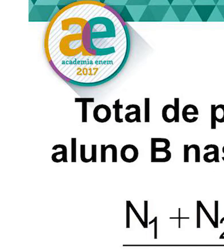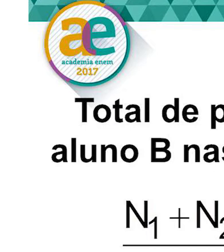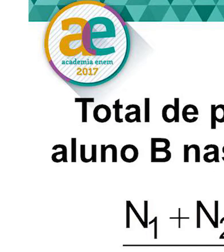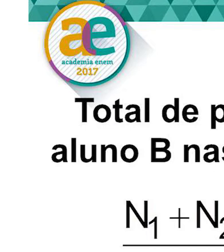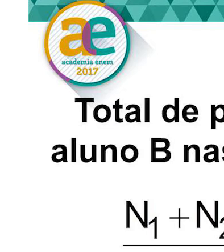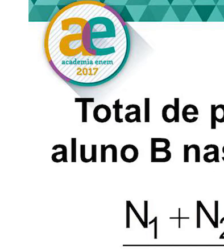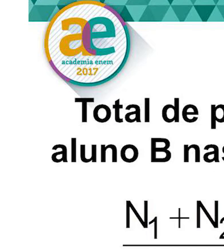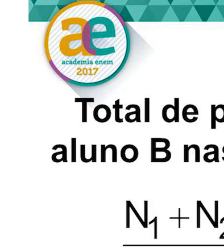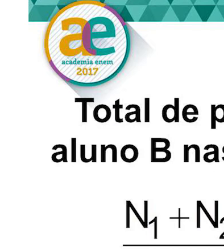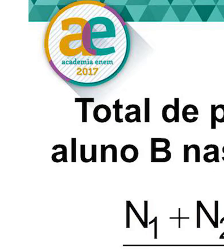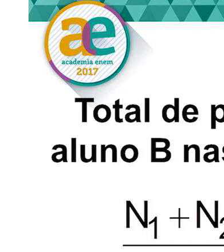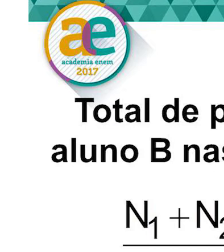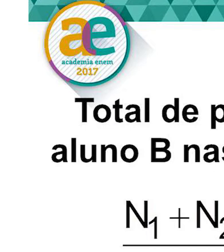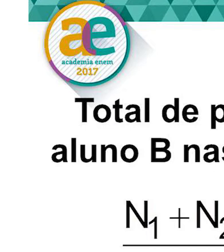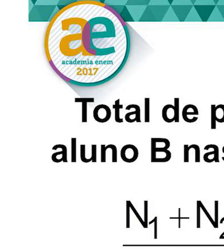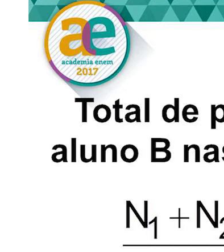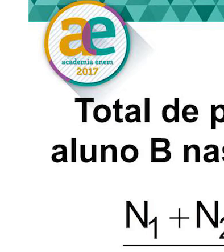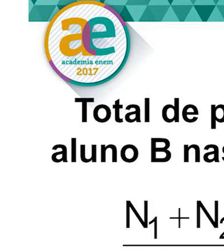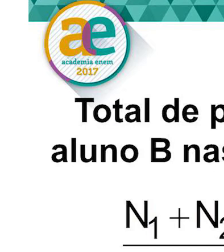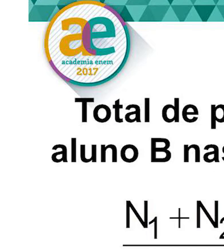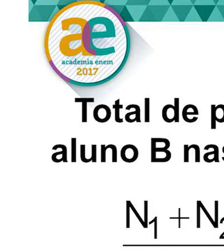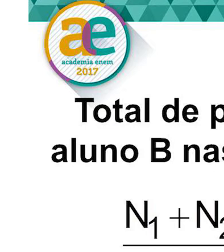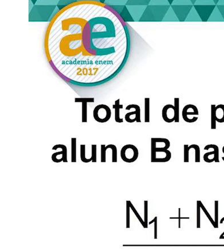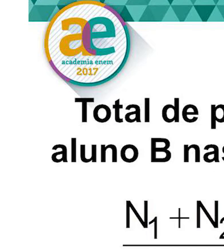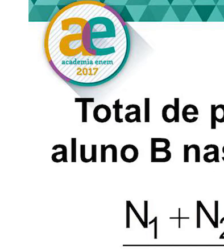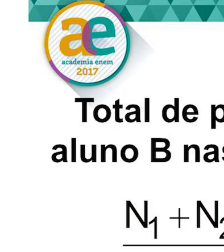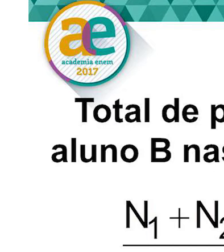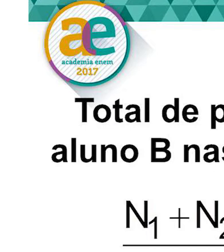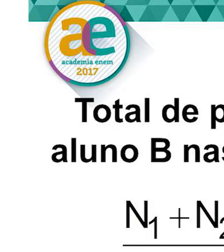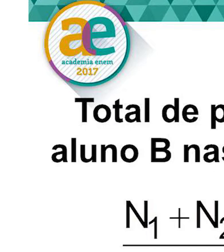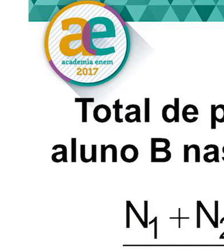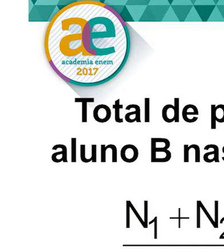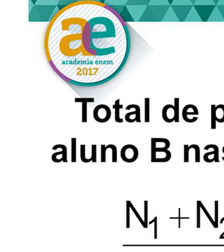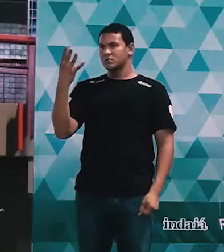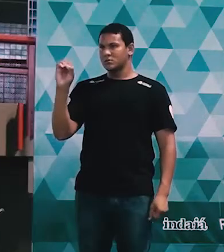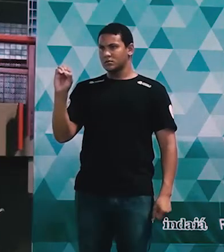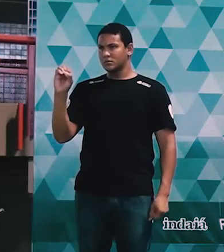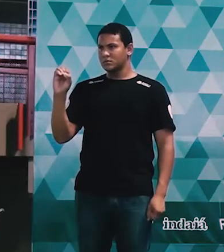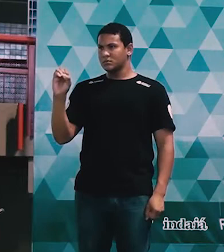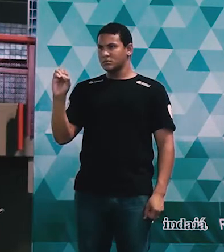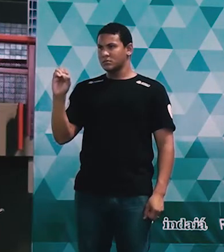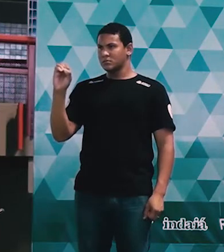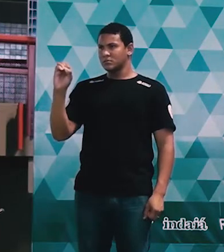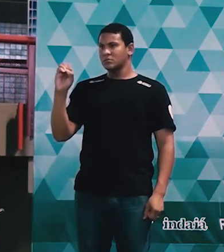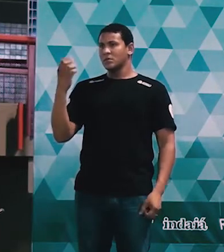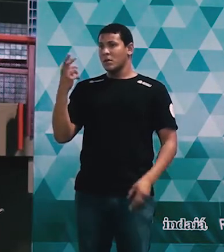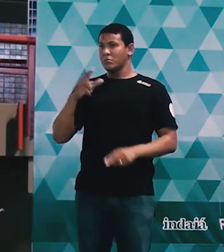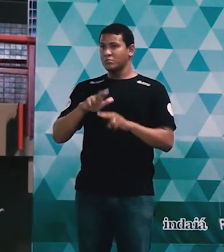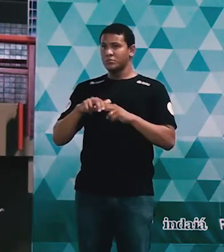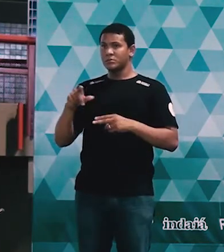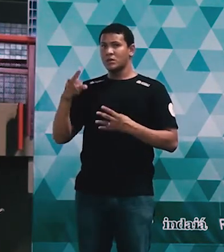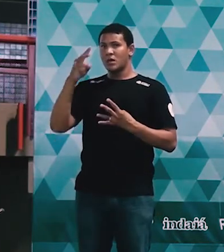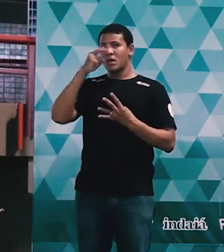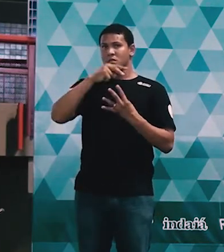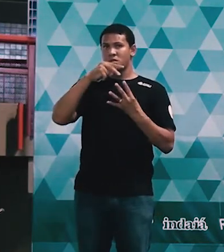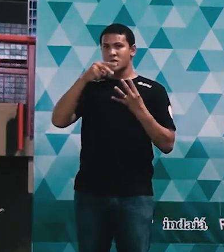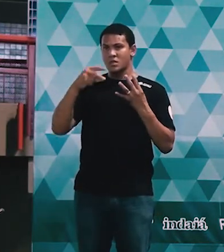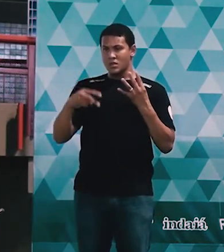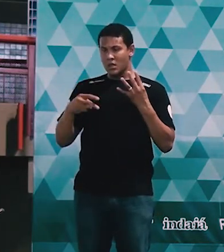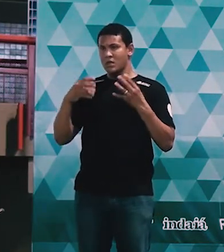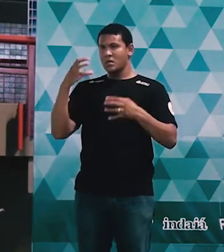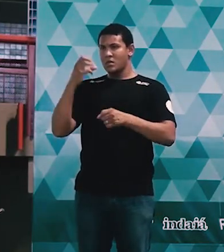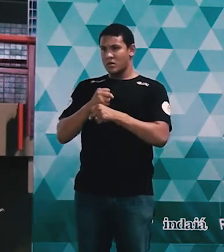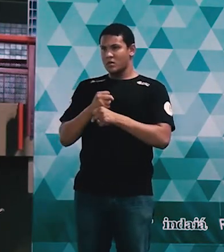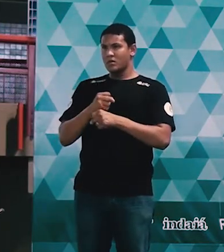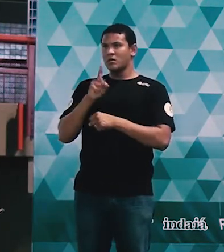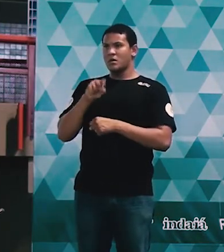vezes 85. 4 vezes 85, quanto é que vai dar? 340. Então a soma das notas do